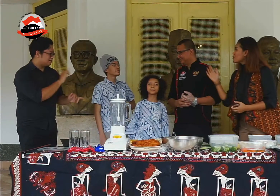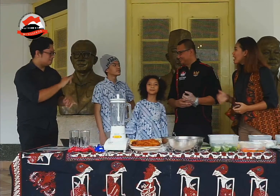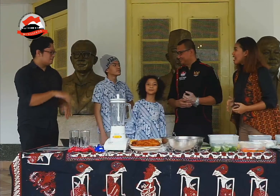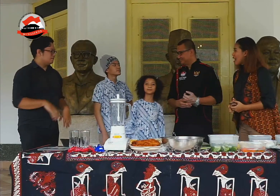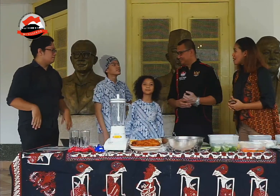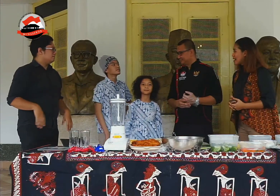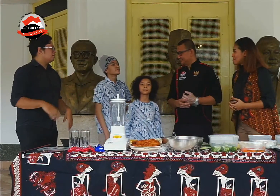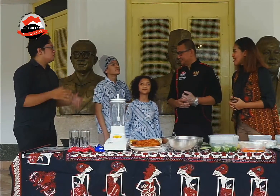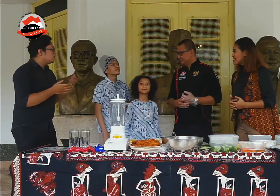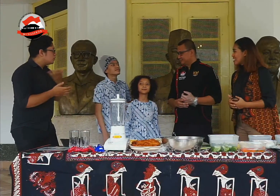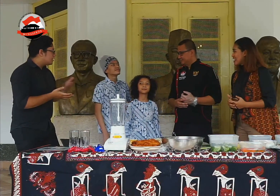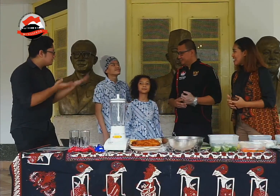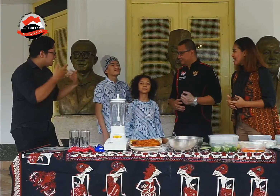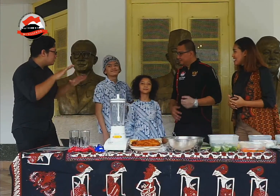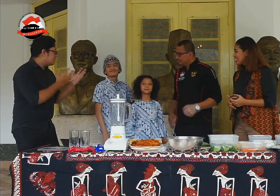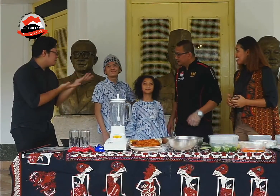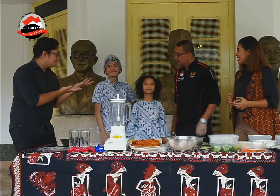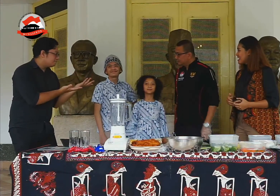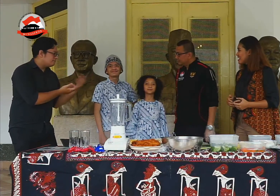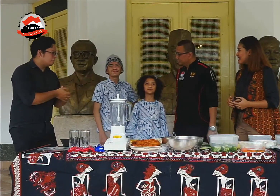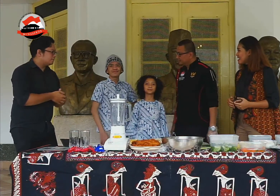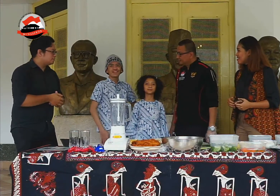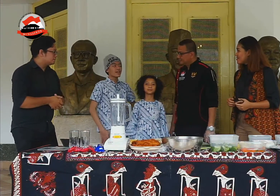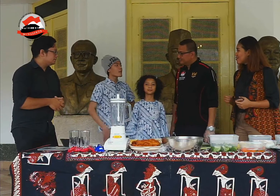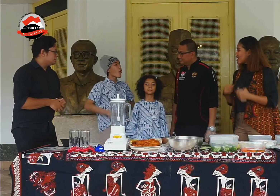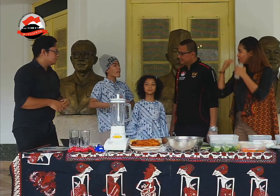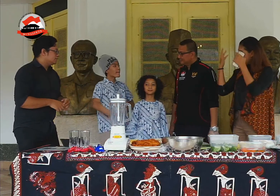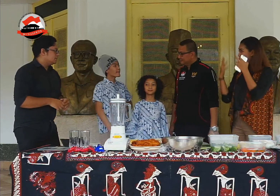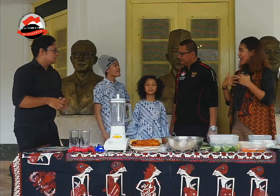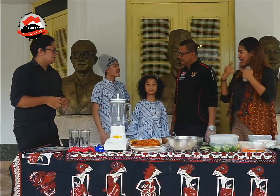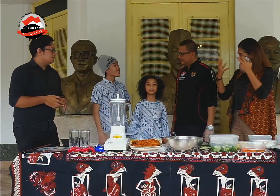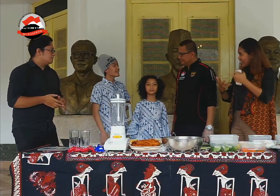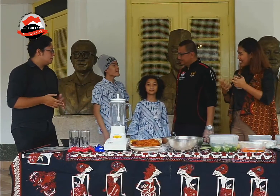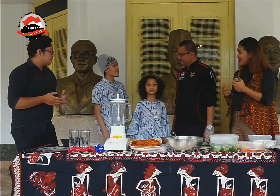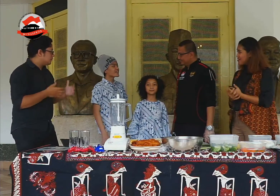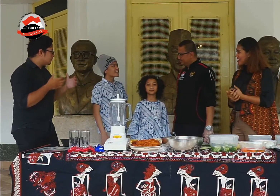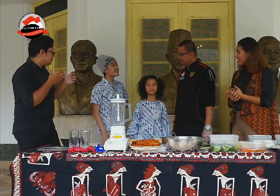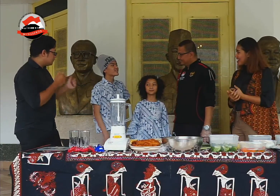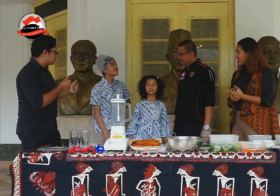Paul suka nari apa biasanya? Mungkin boleh pakai